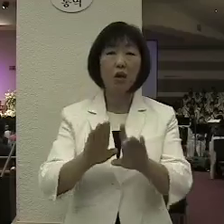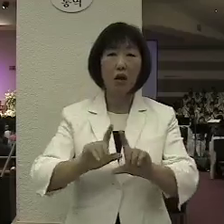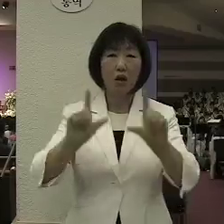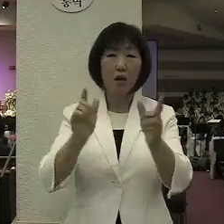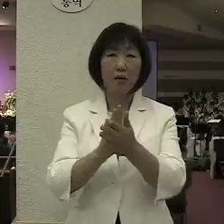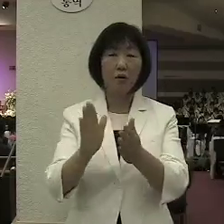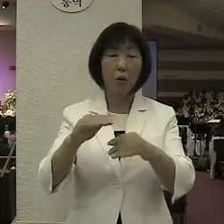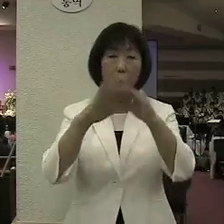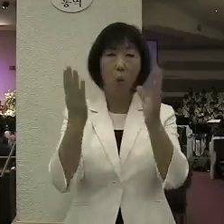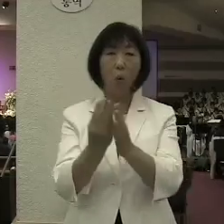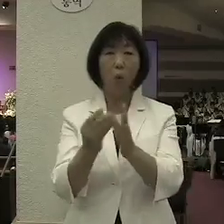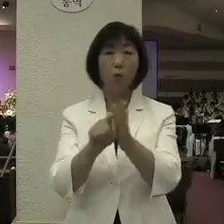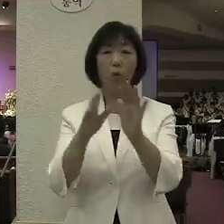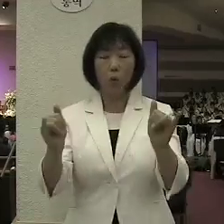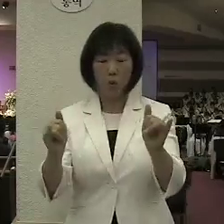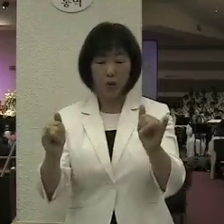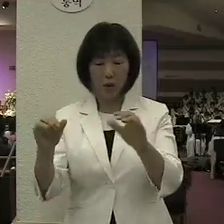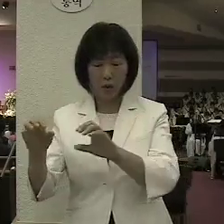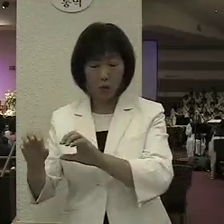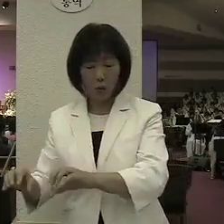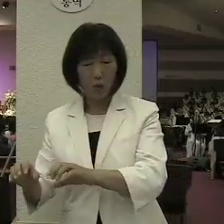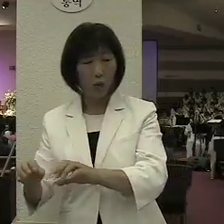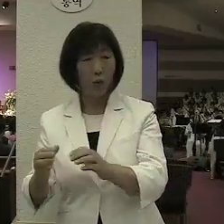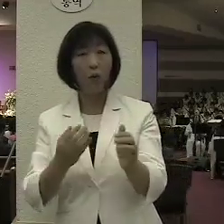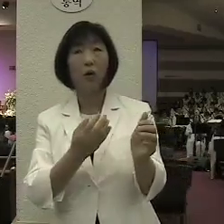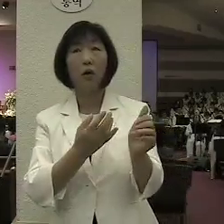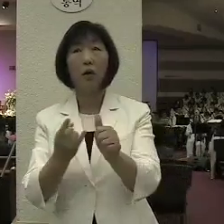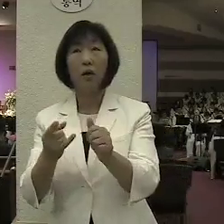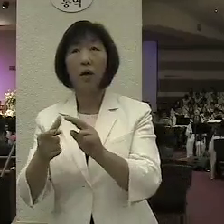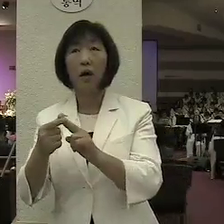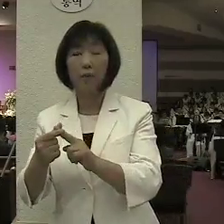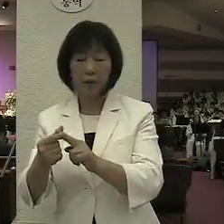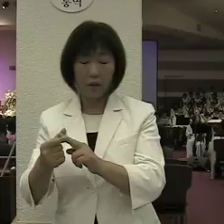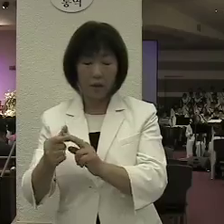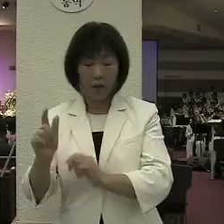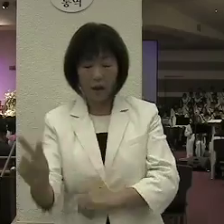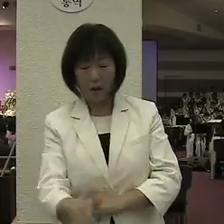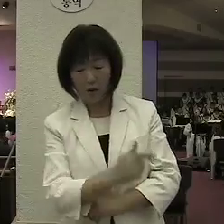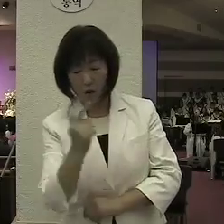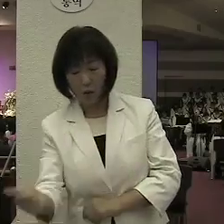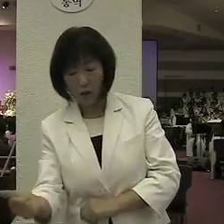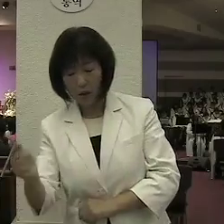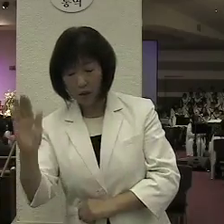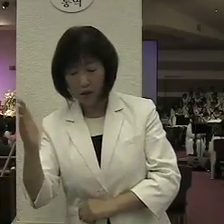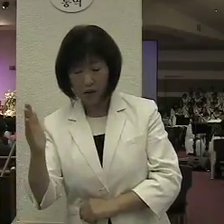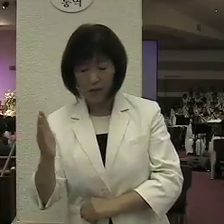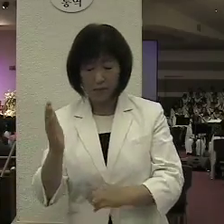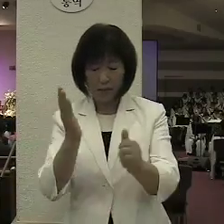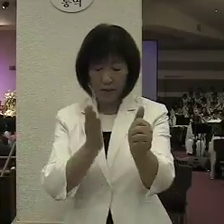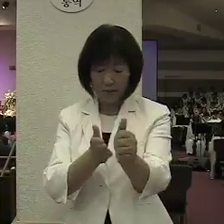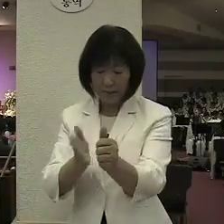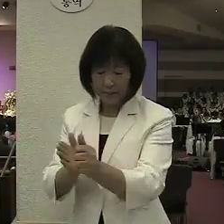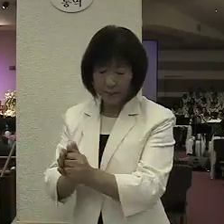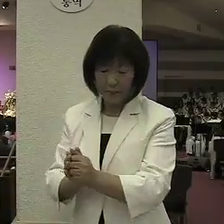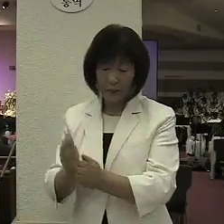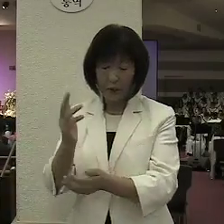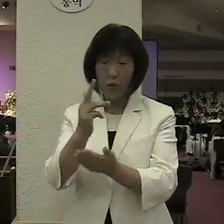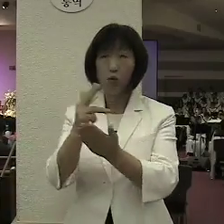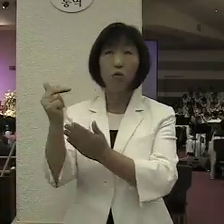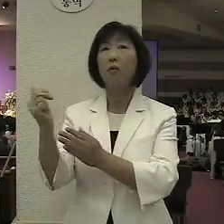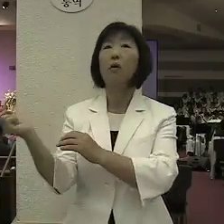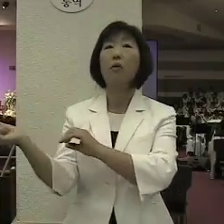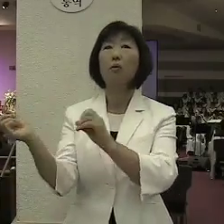영광이 온 교우들과 이웃들에게 함께하는 그런 하루가 되시기를 바랍니다. 주님의 부활을 감사하는 마음으로